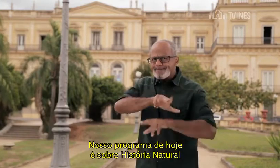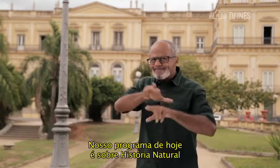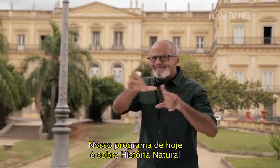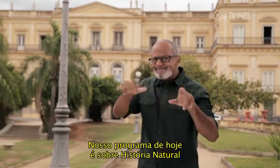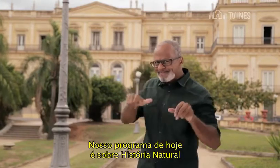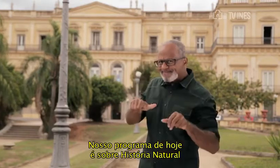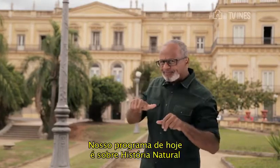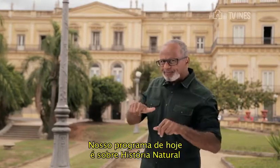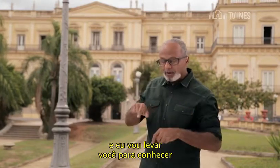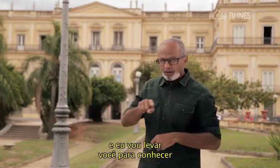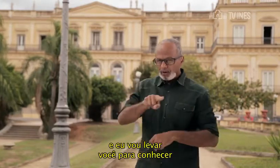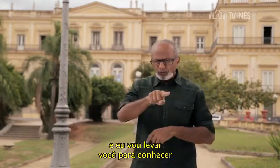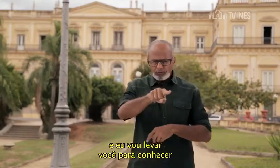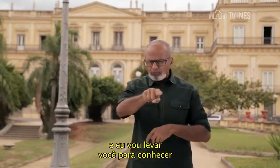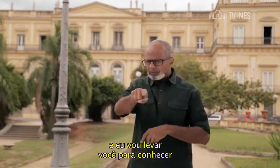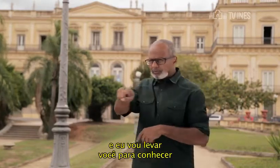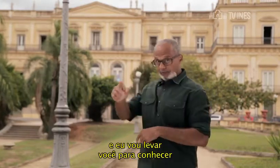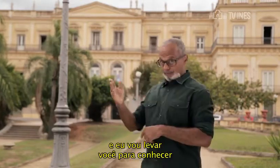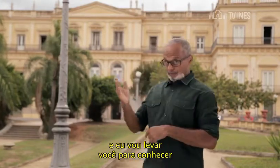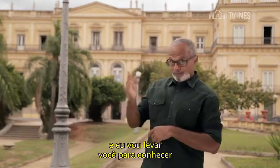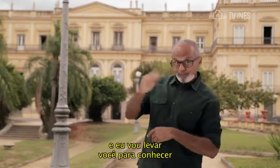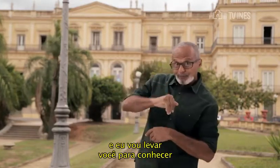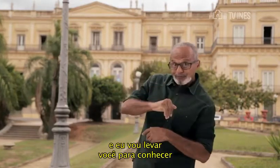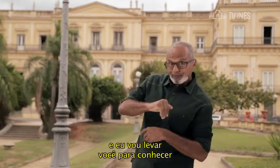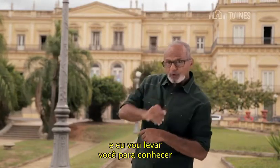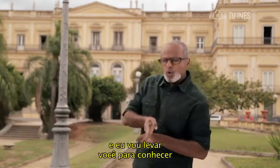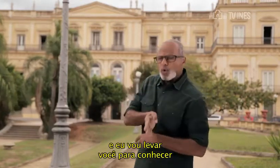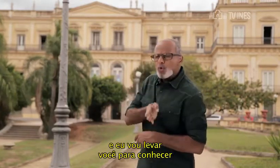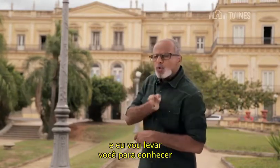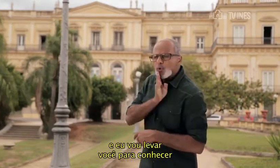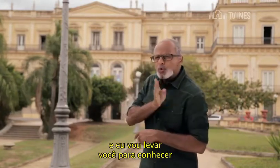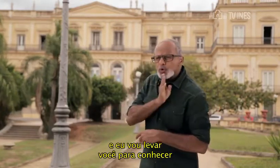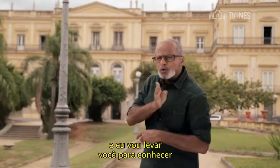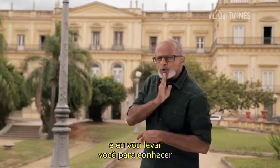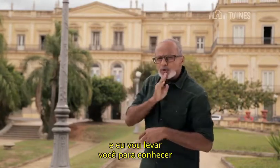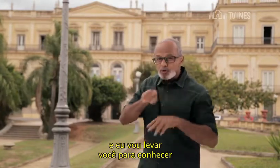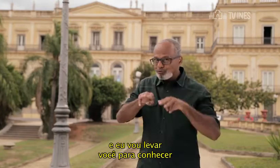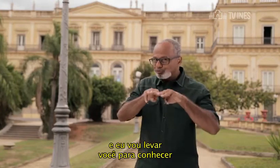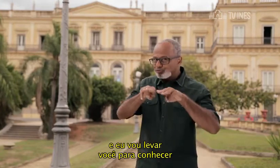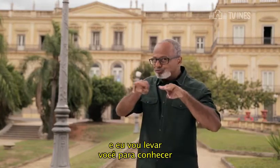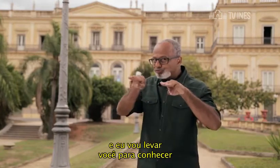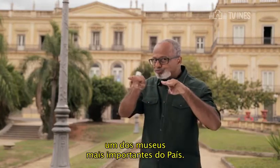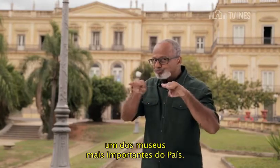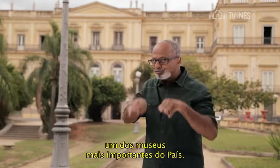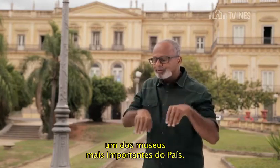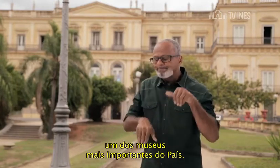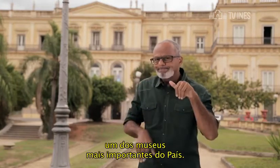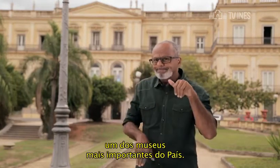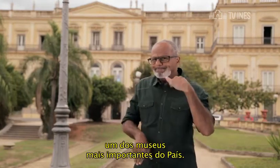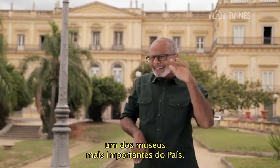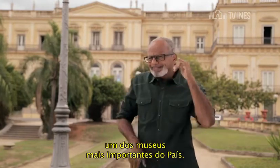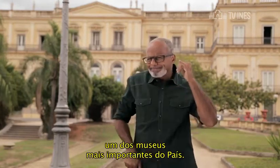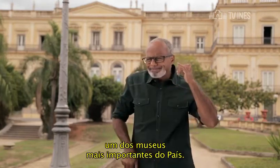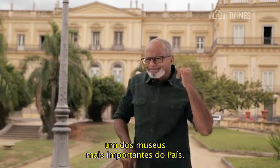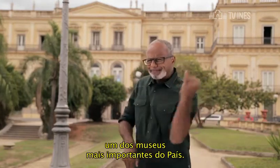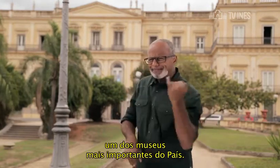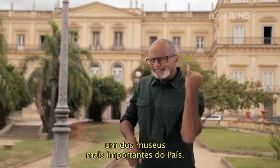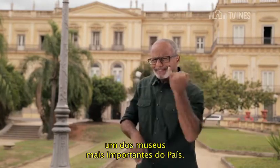E eu vou levar você para conhecer um dos museus mais